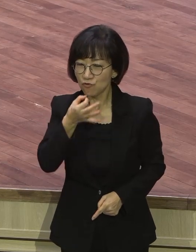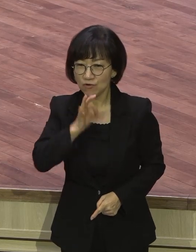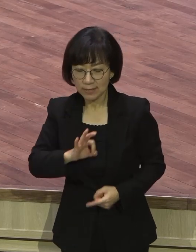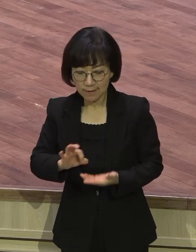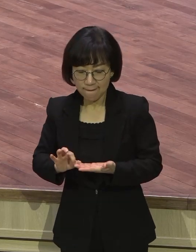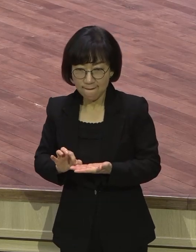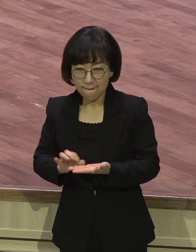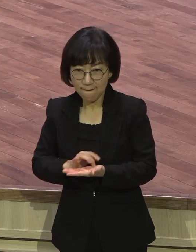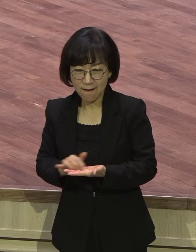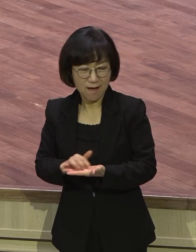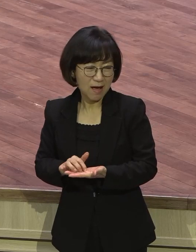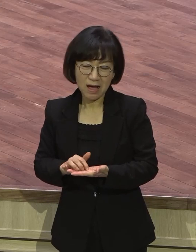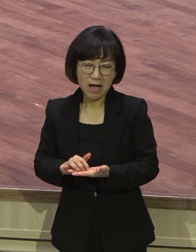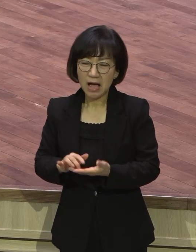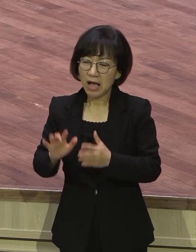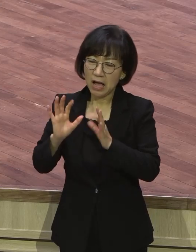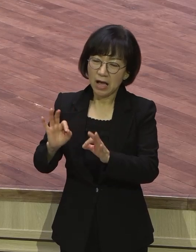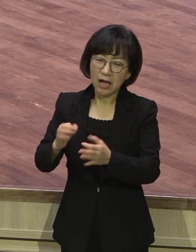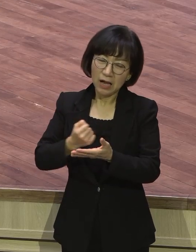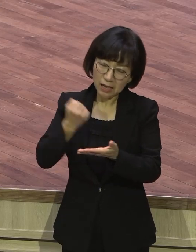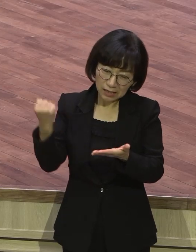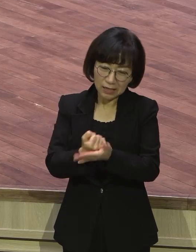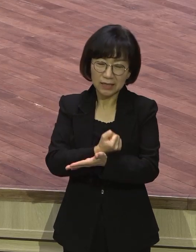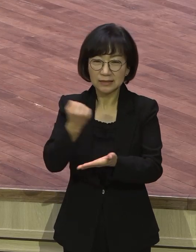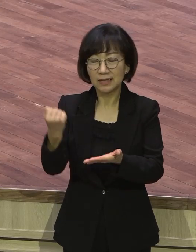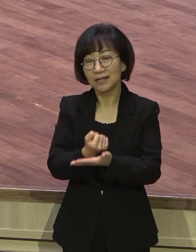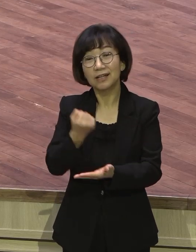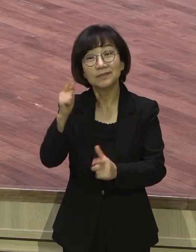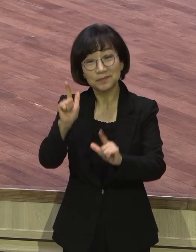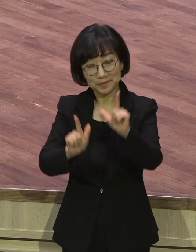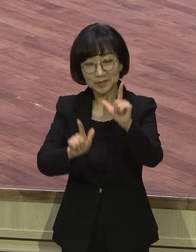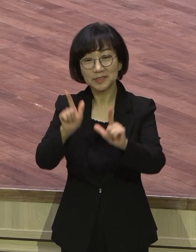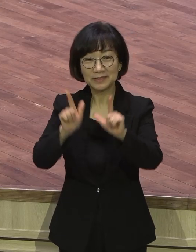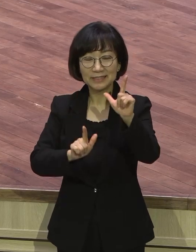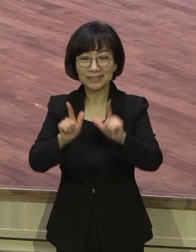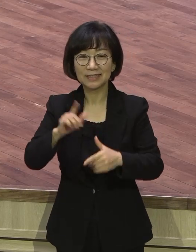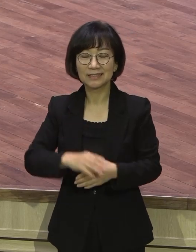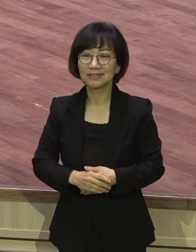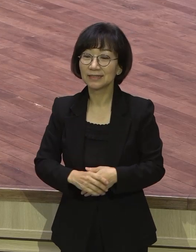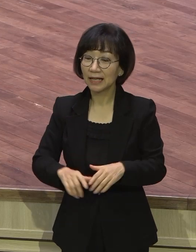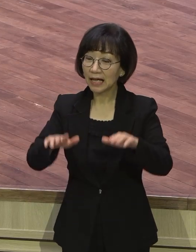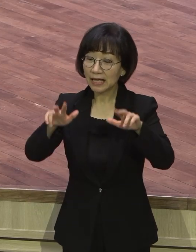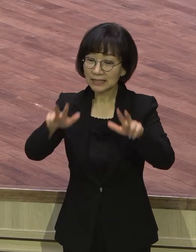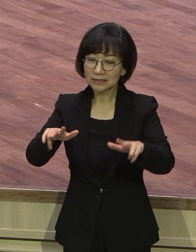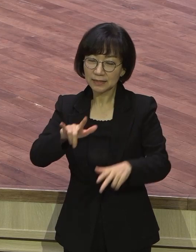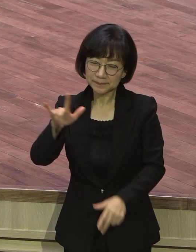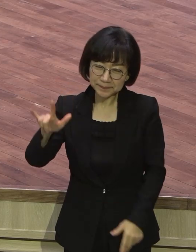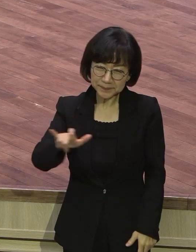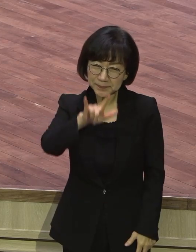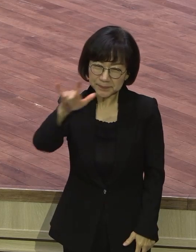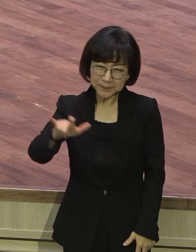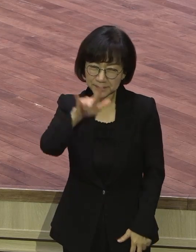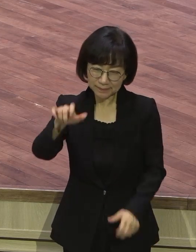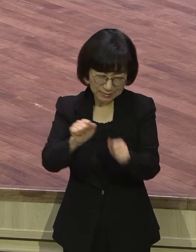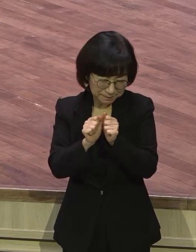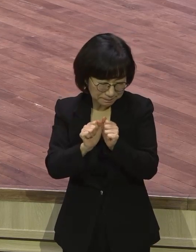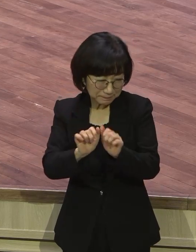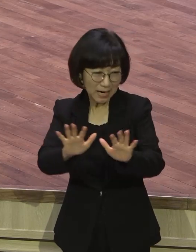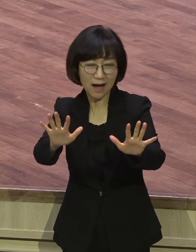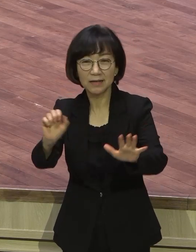이런 모습이 참으로 안타깝기만 합니다. 지금 코로나19 바이러스 확산도 인해가지고